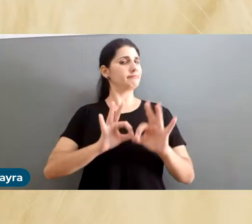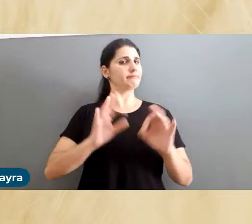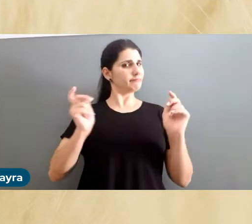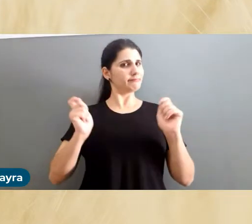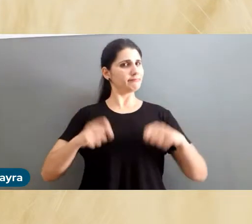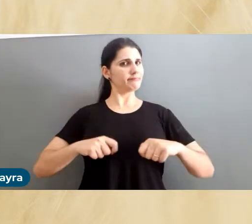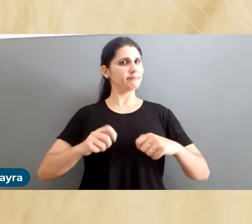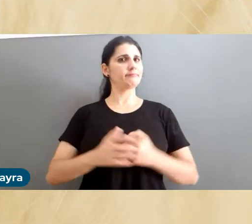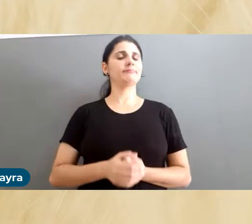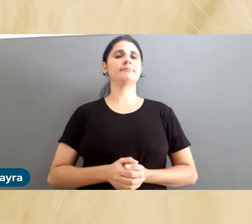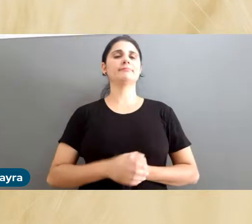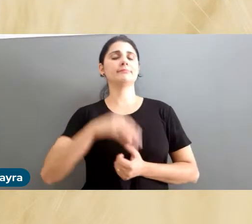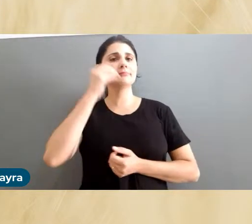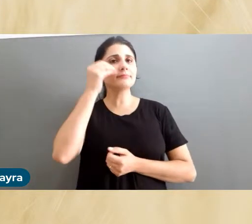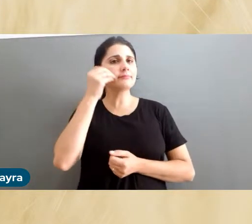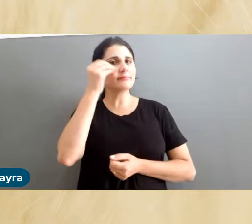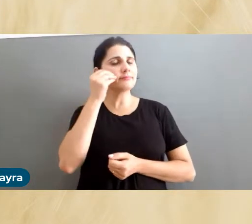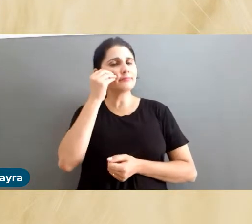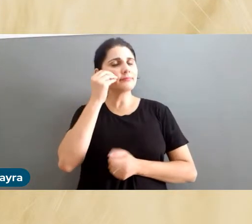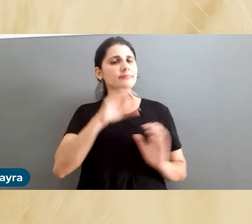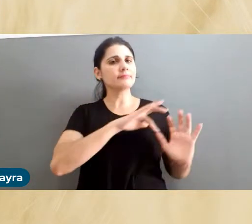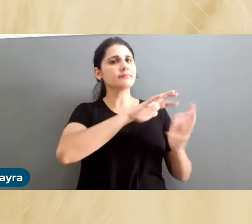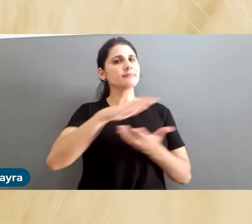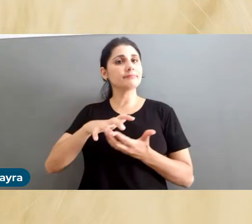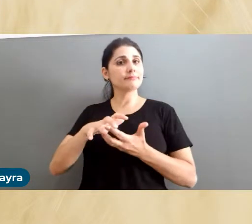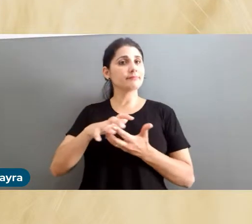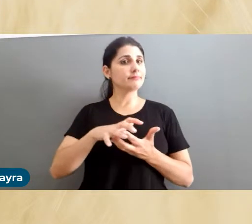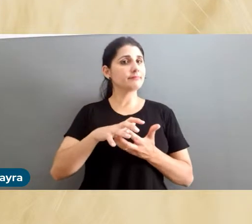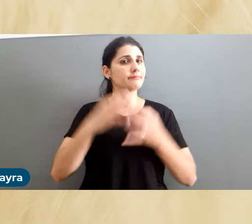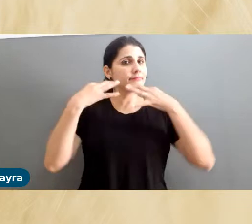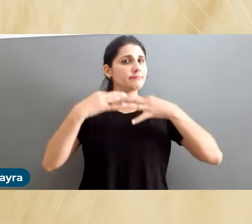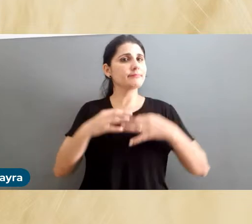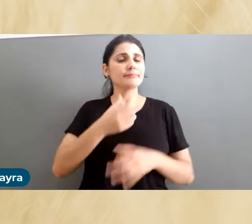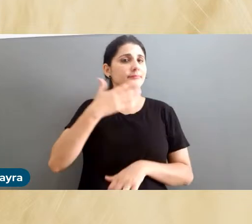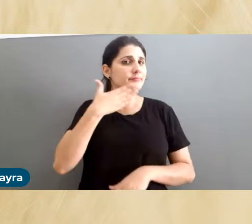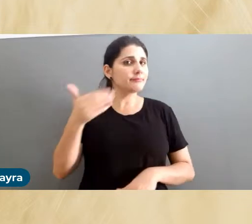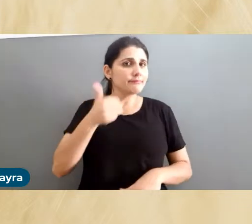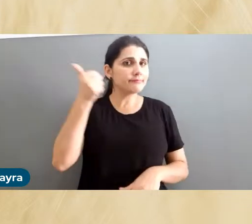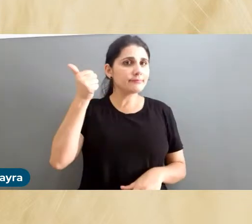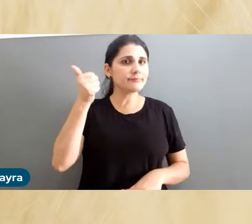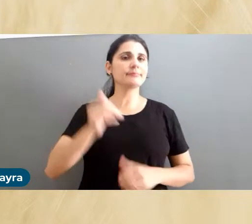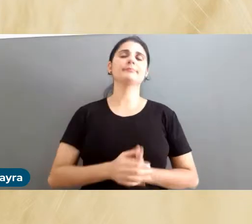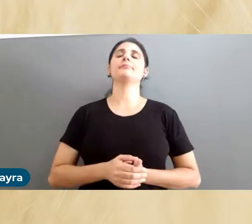a viver em um mundo de regeneração? Eu